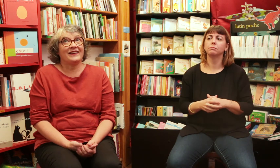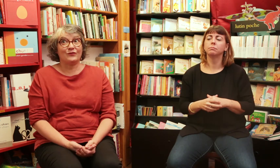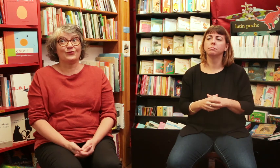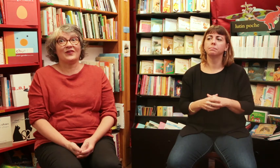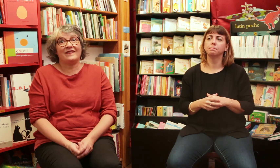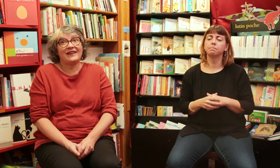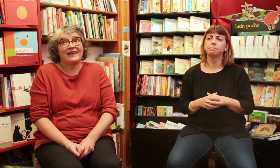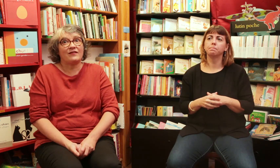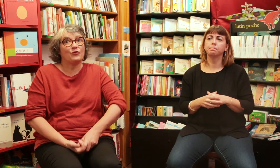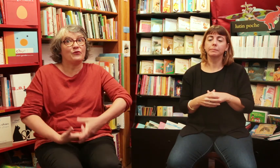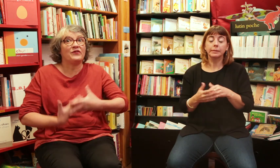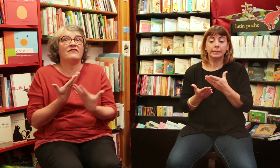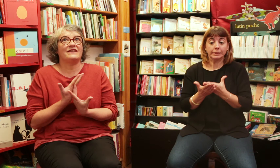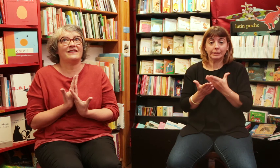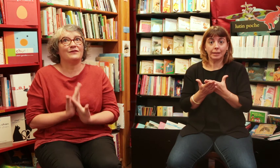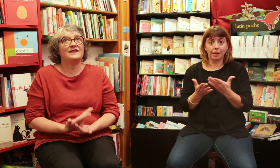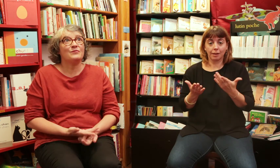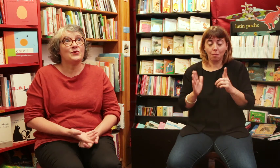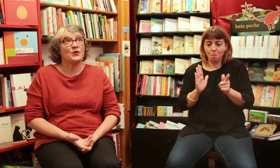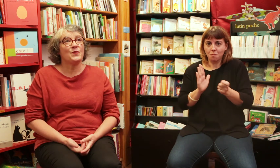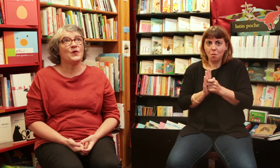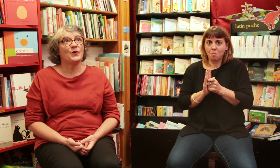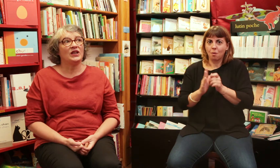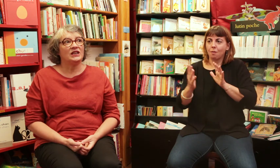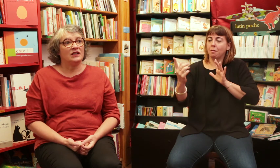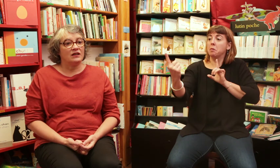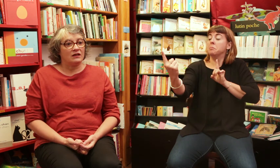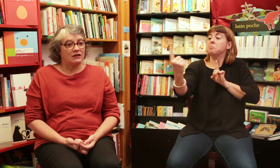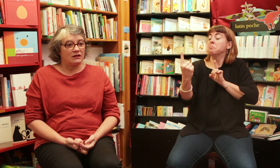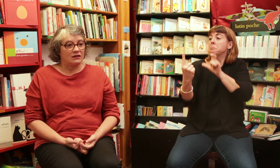Voilà, la question c'était qu'est-ce qu'on fait avec ces sentiments, comment